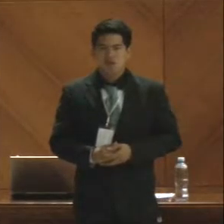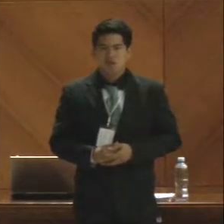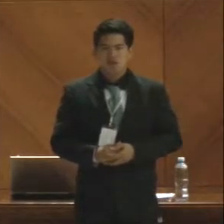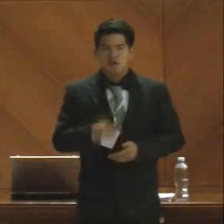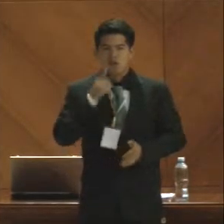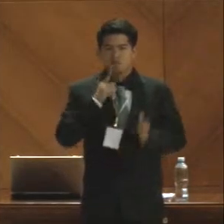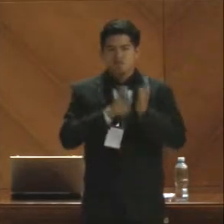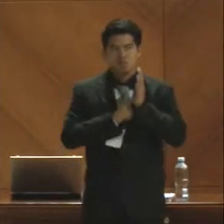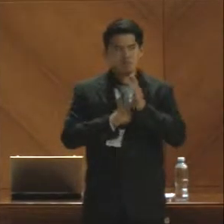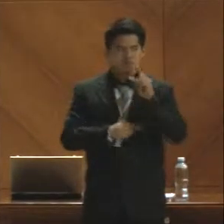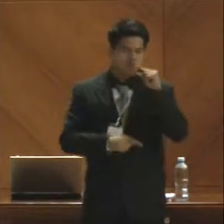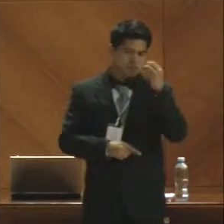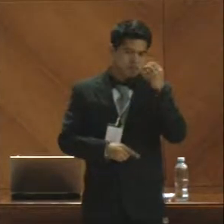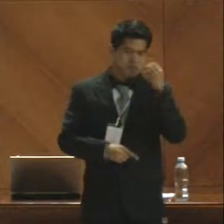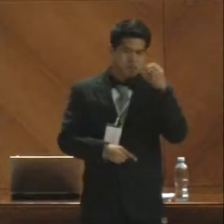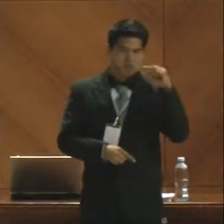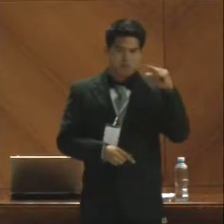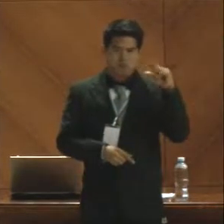el ejemplo de Google.